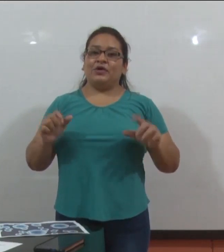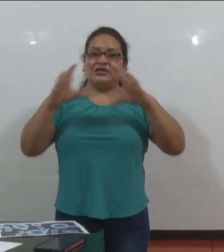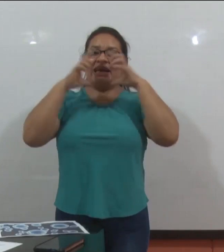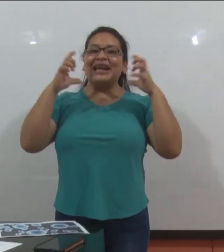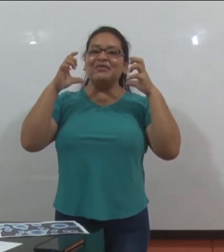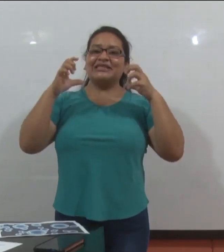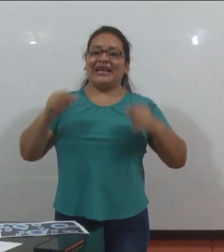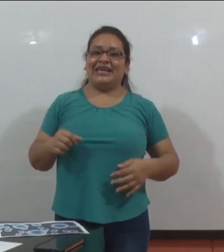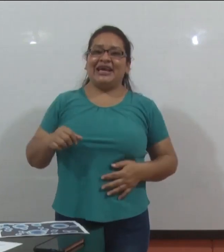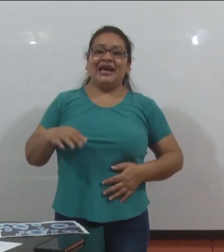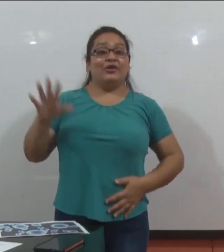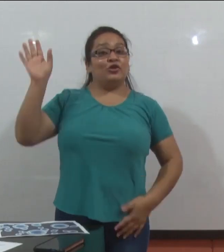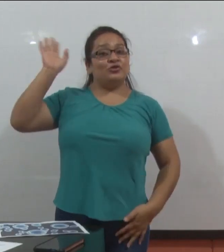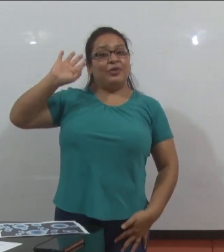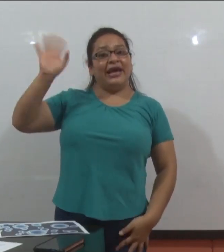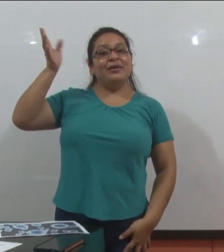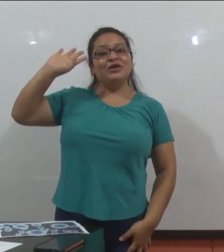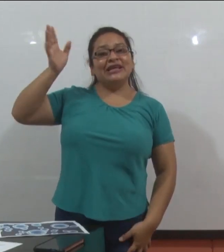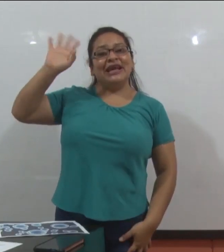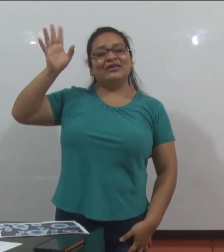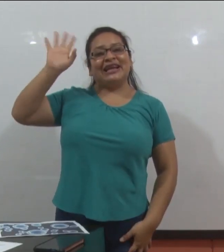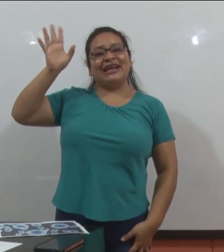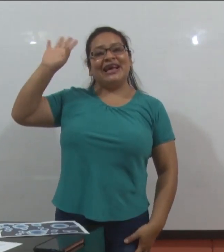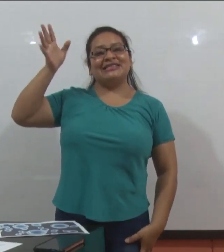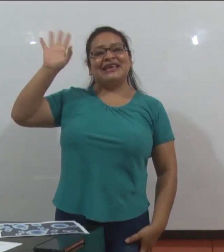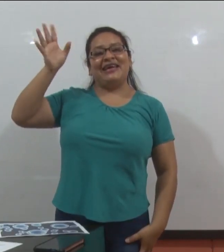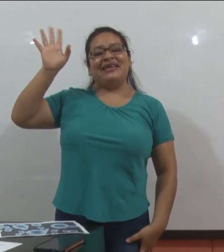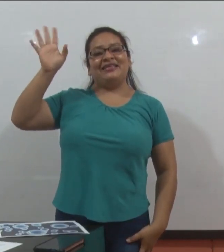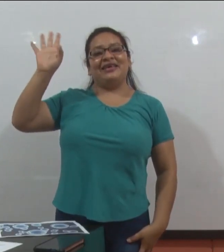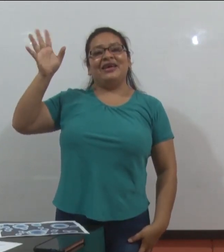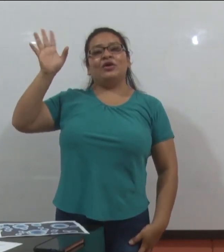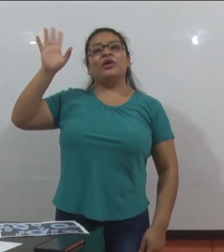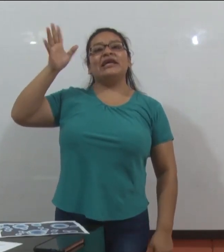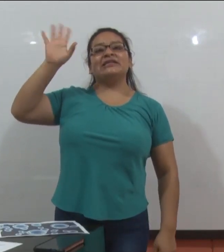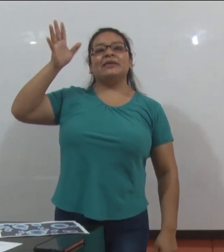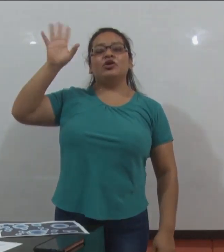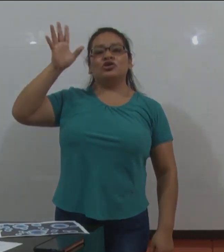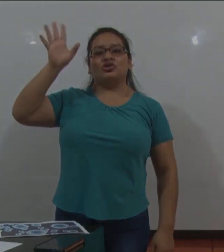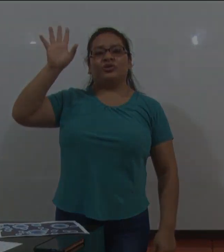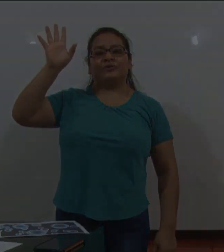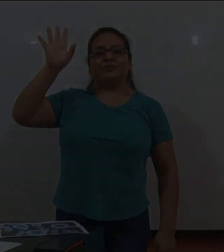usar la mascarilla. Nos vemos en la otra clase. Cuídense mucho.